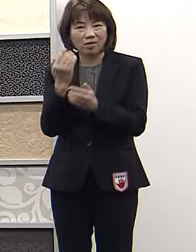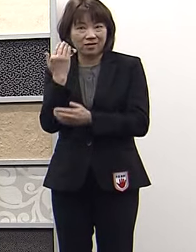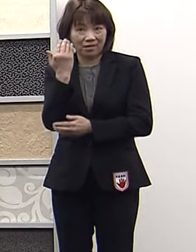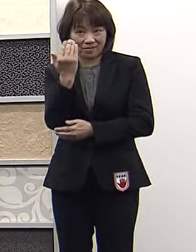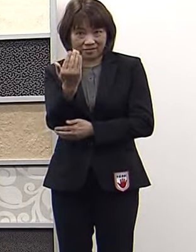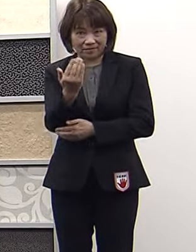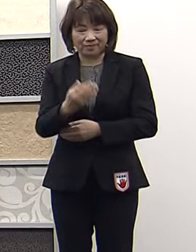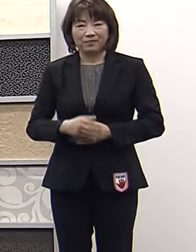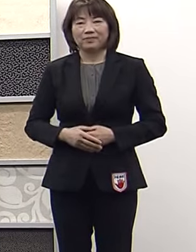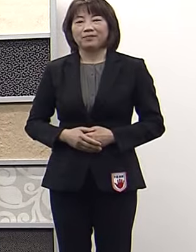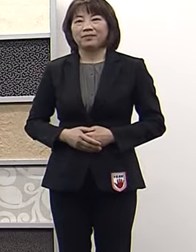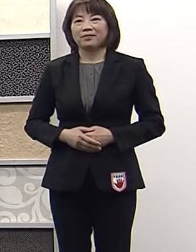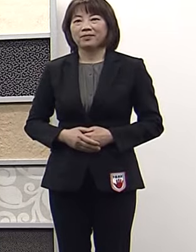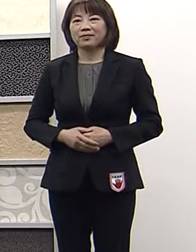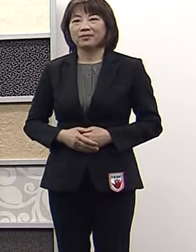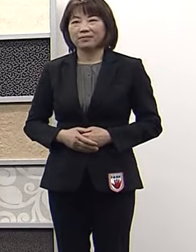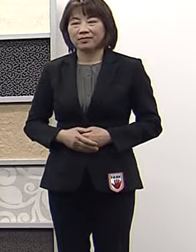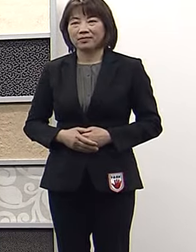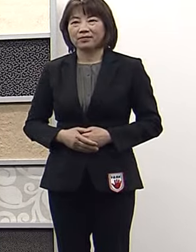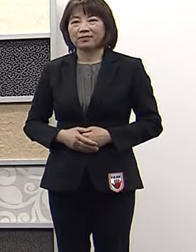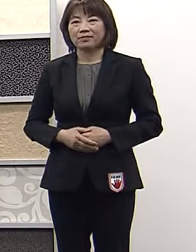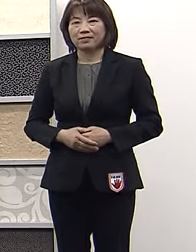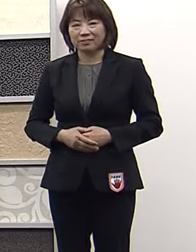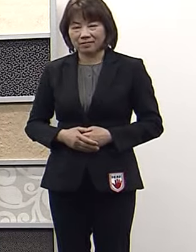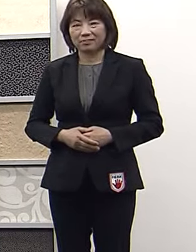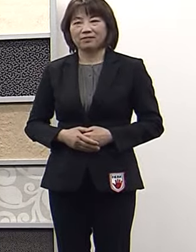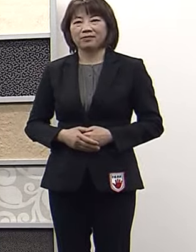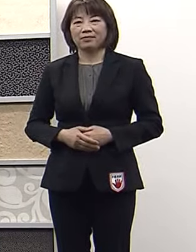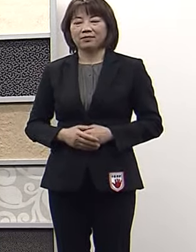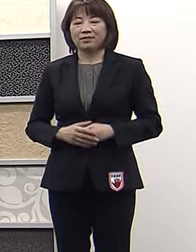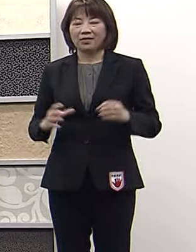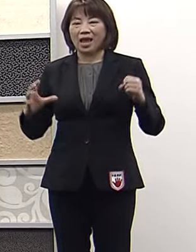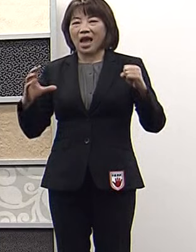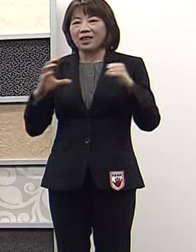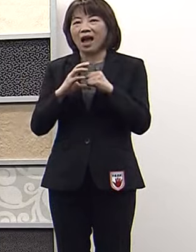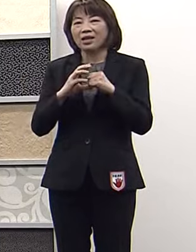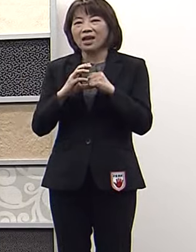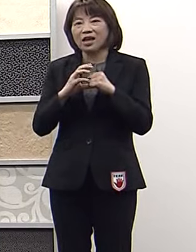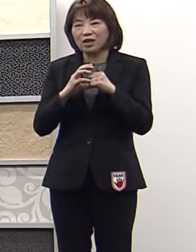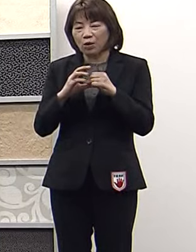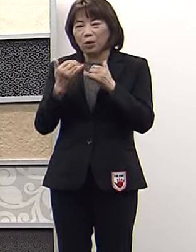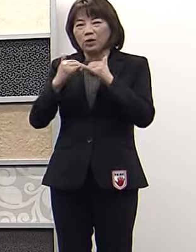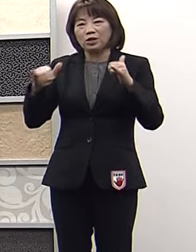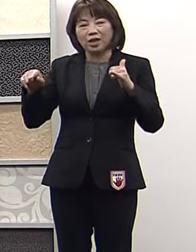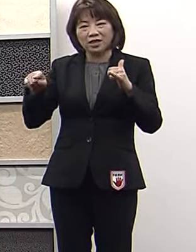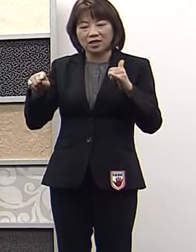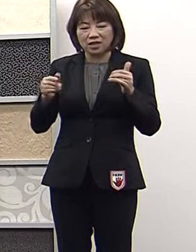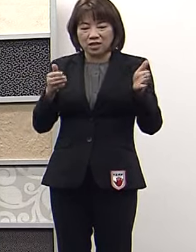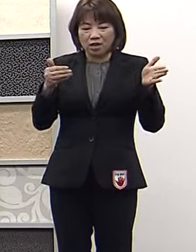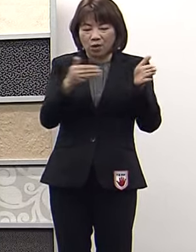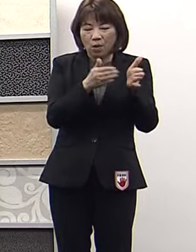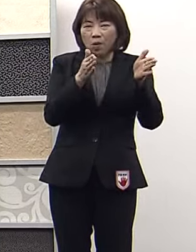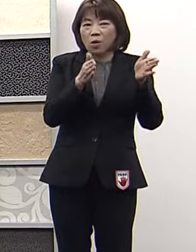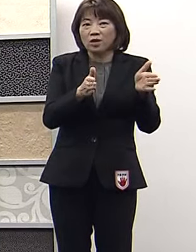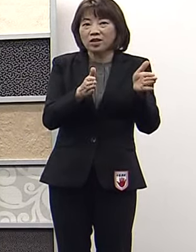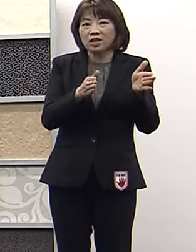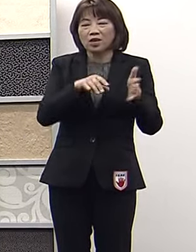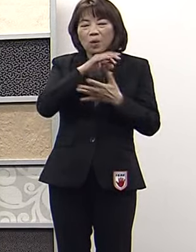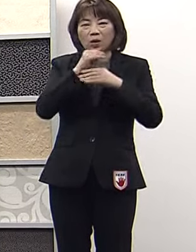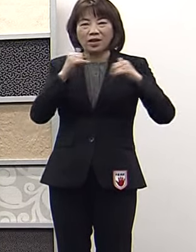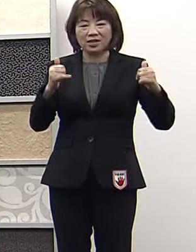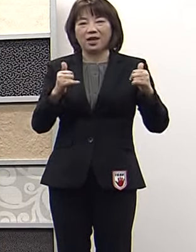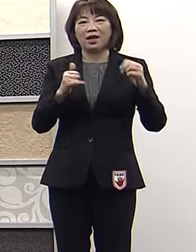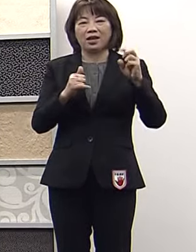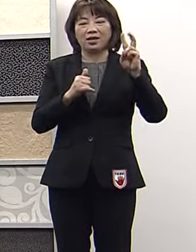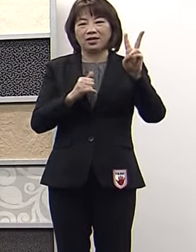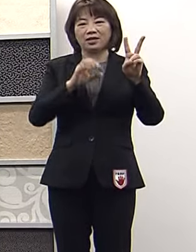。いわゆる団塊世代がですね、後期高齢者となる2025年問